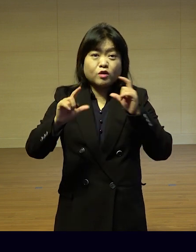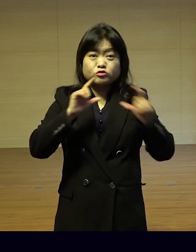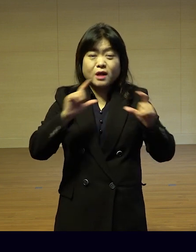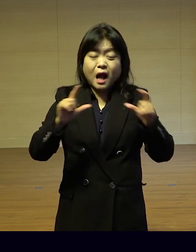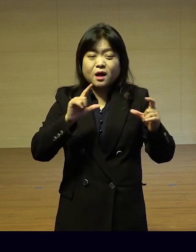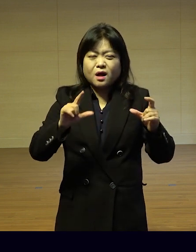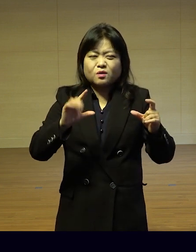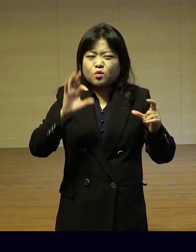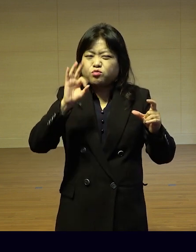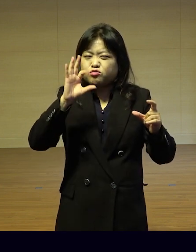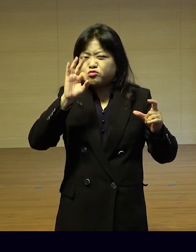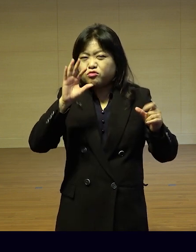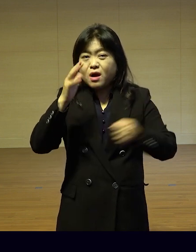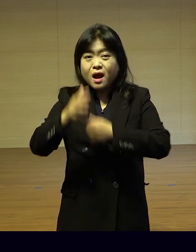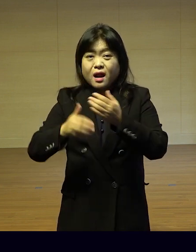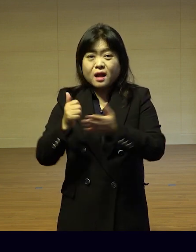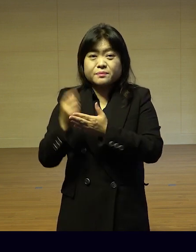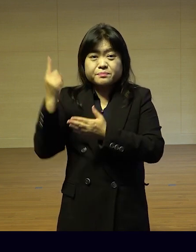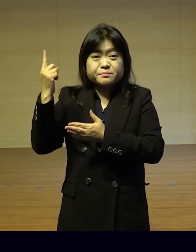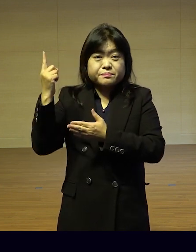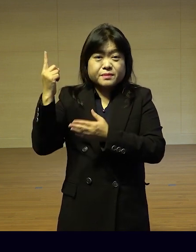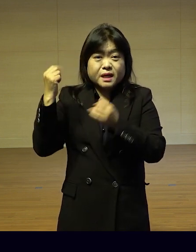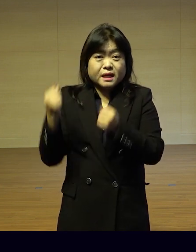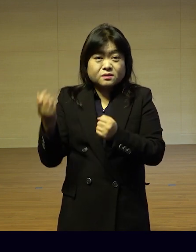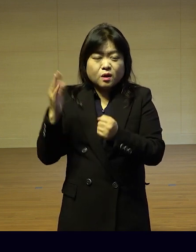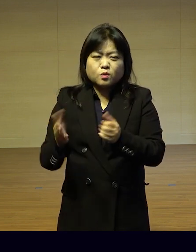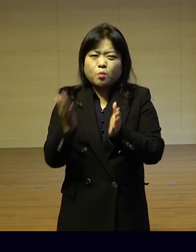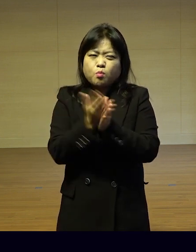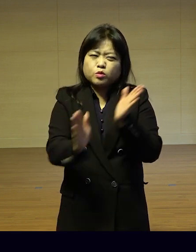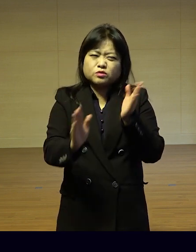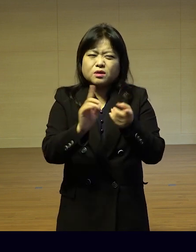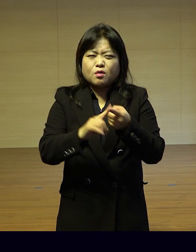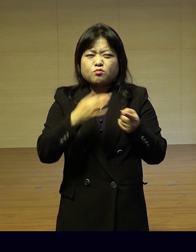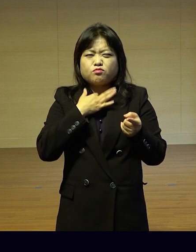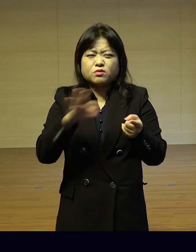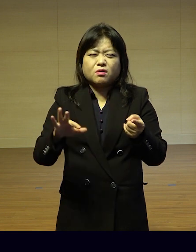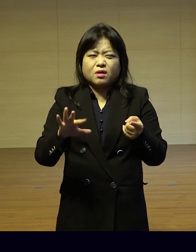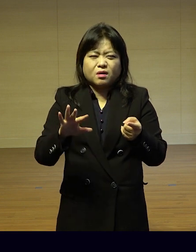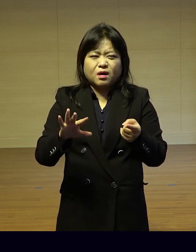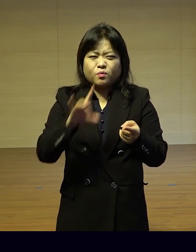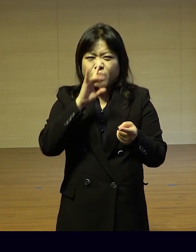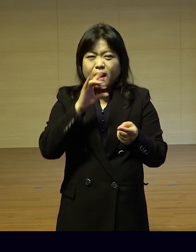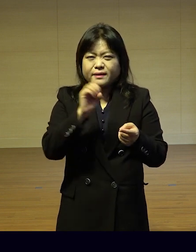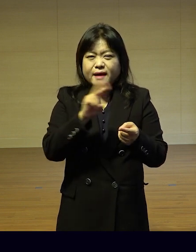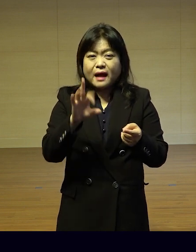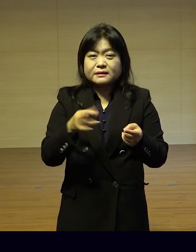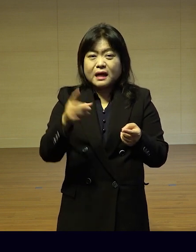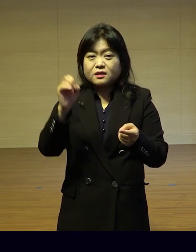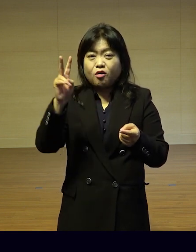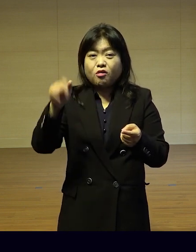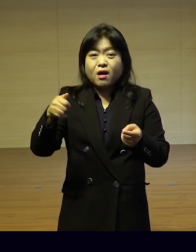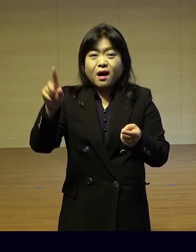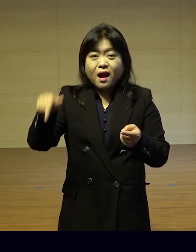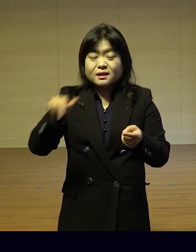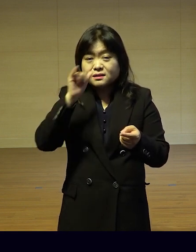성립될 수가 없습니다. 하나님이 계시더라도 모순율은 부정할 수 없습니다. 양자역학이 나와도 안 되는 거고요.